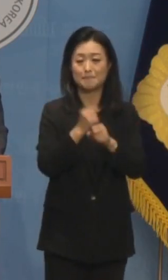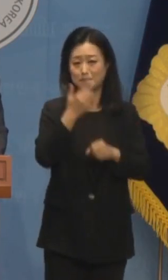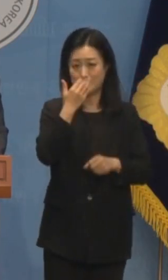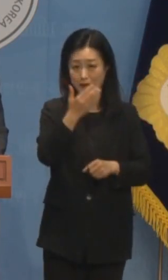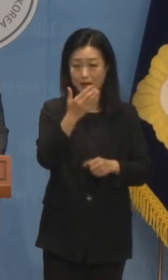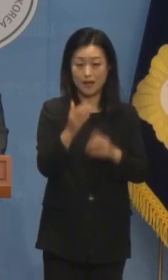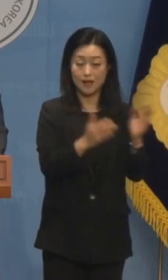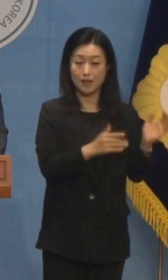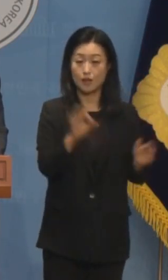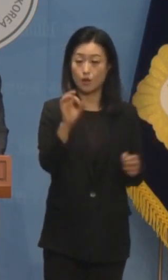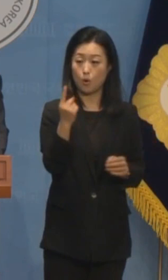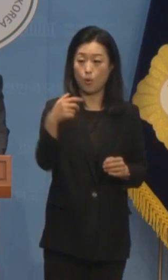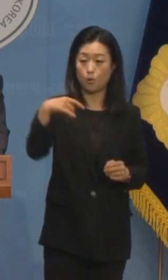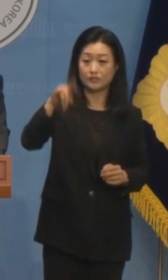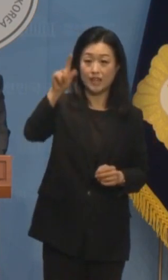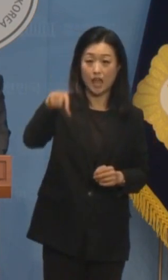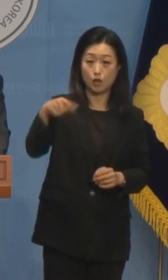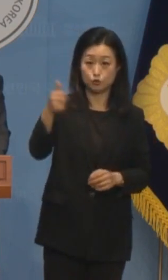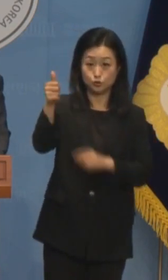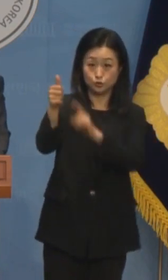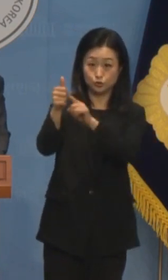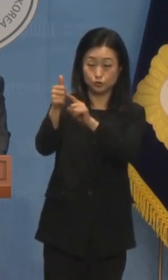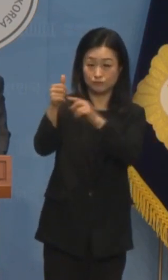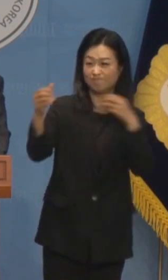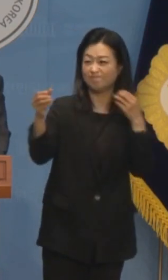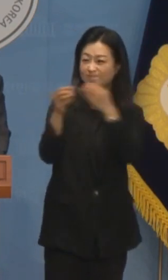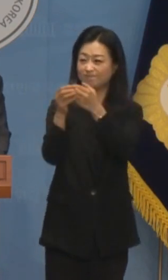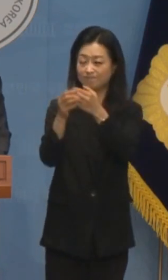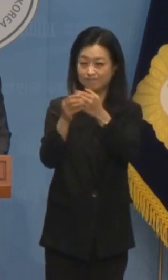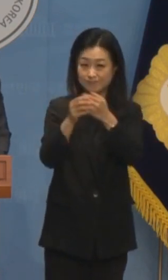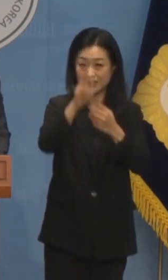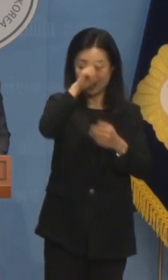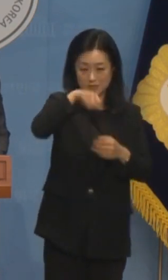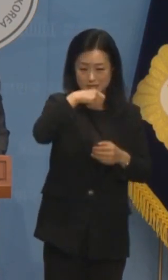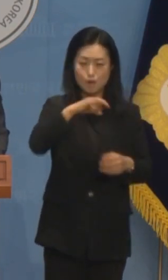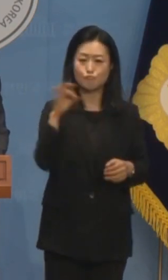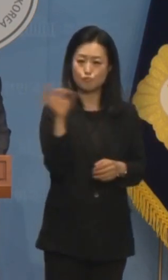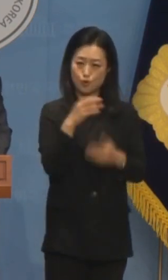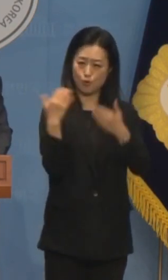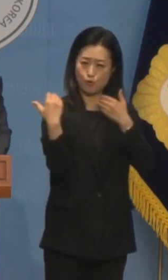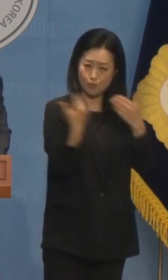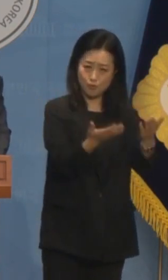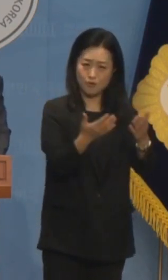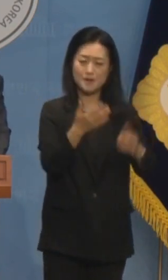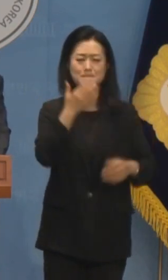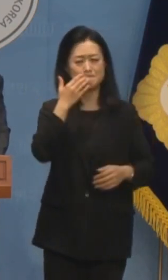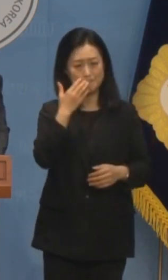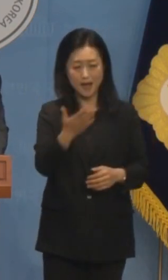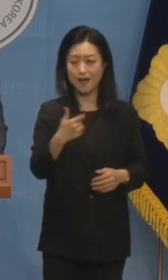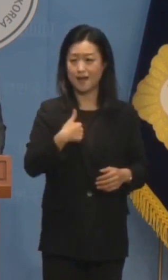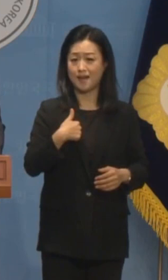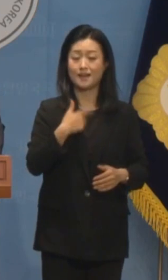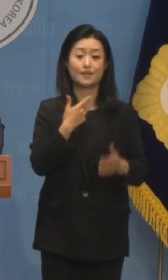오세훈 시장과 맞서 무상급식을 지켜내고 끝내 관철시켰습니다.